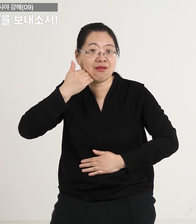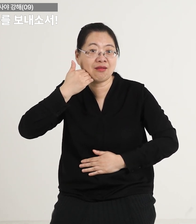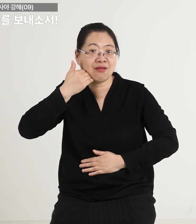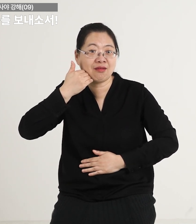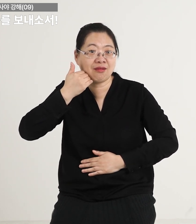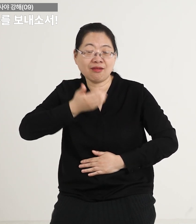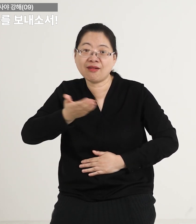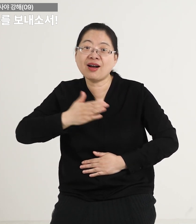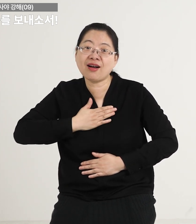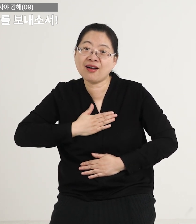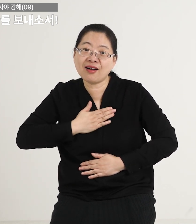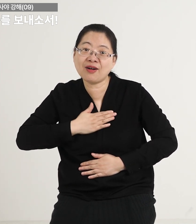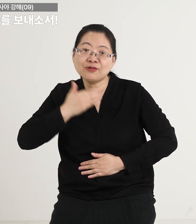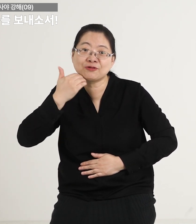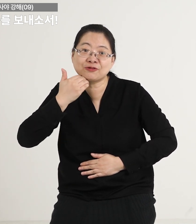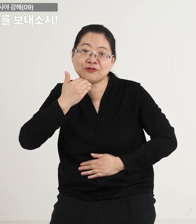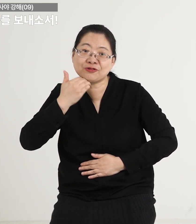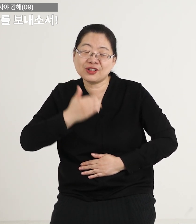예?